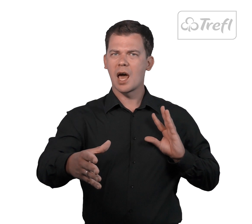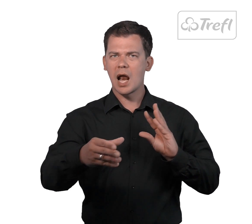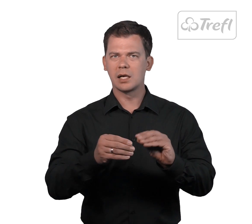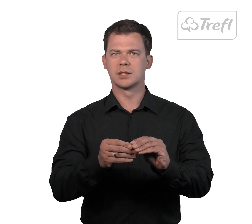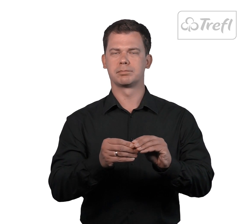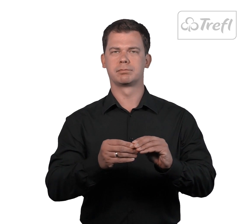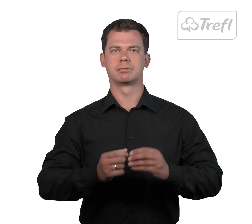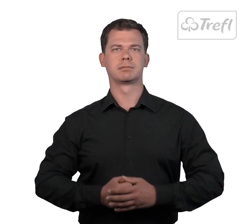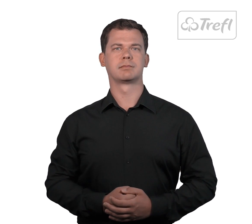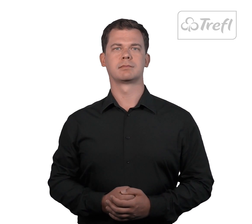Razem.